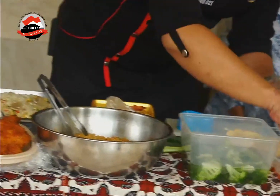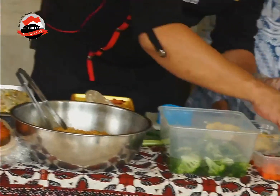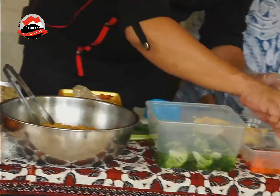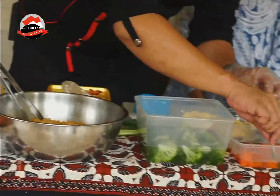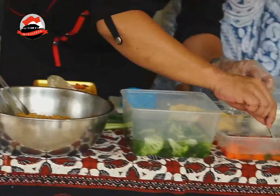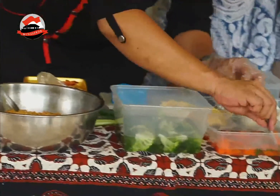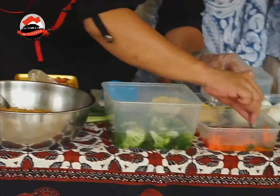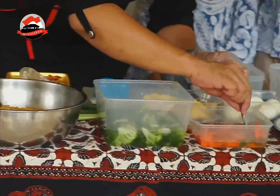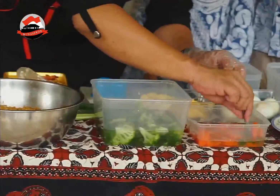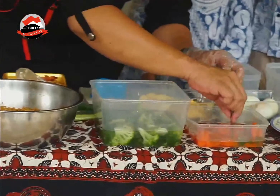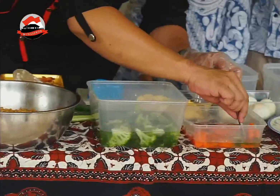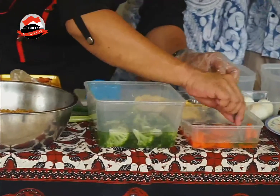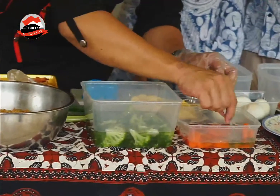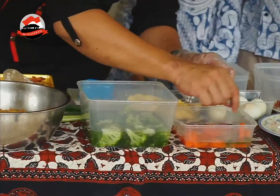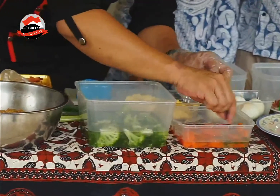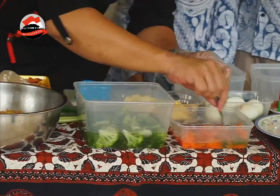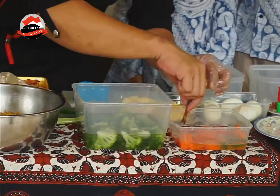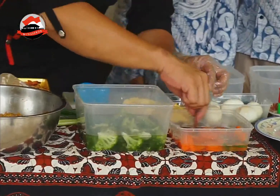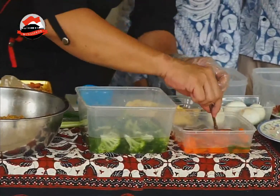Itu lagi mana ya?